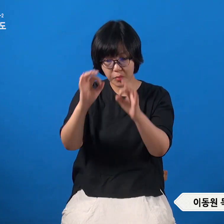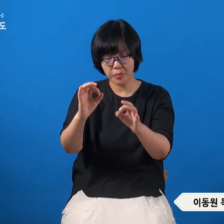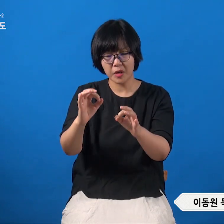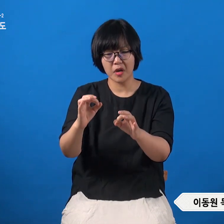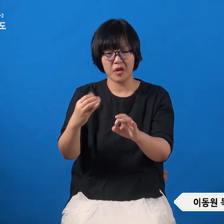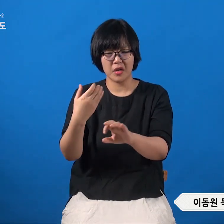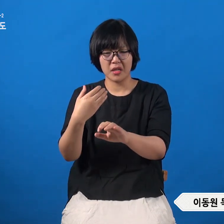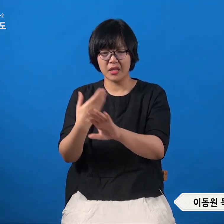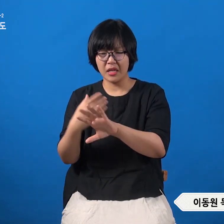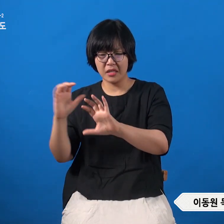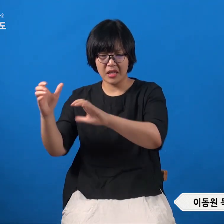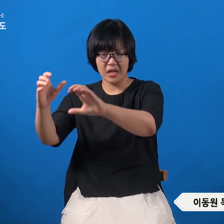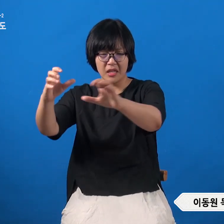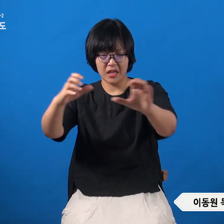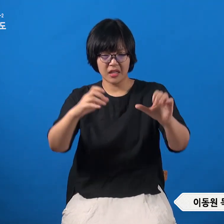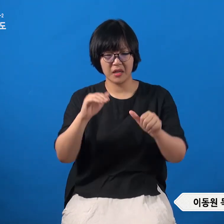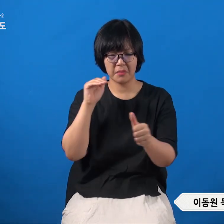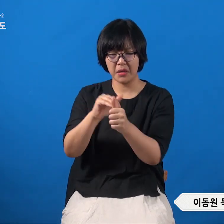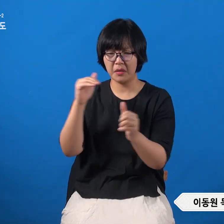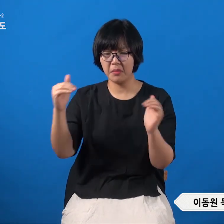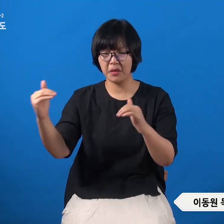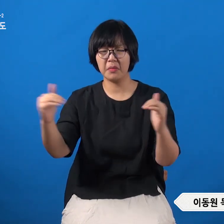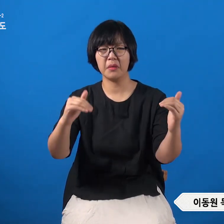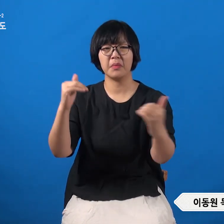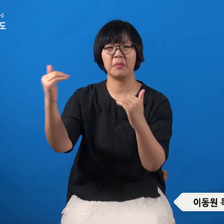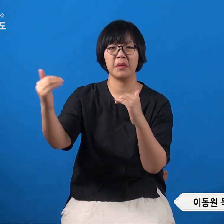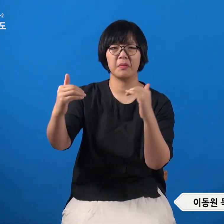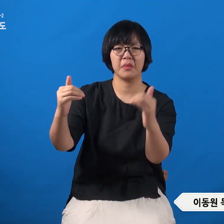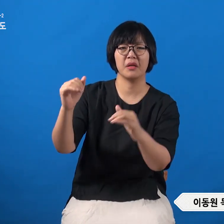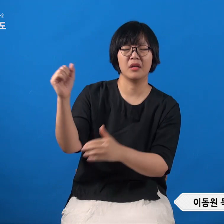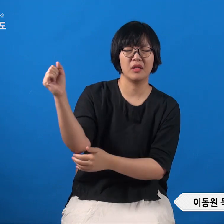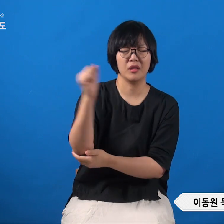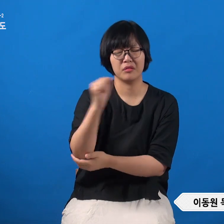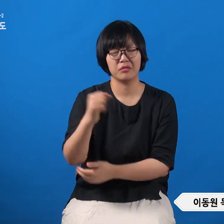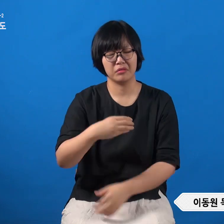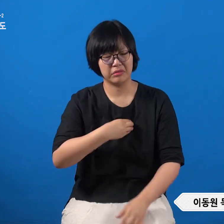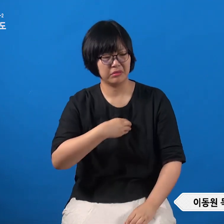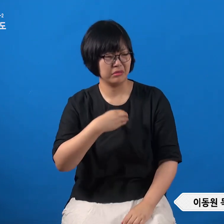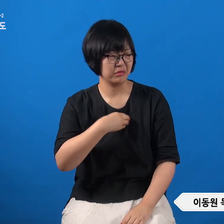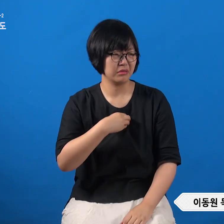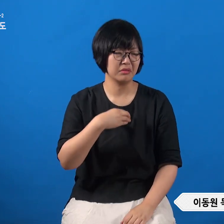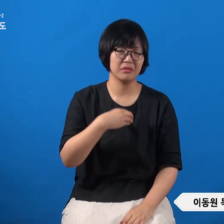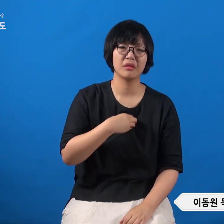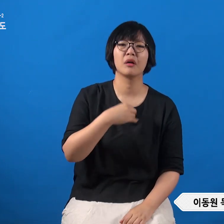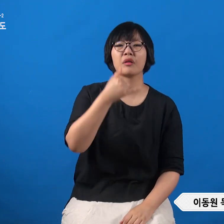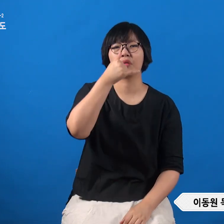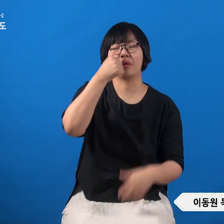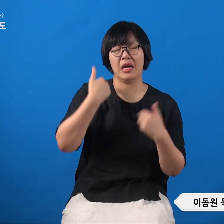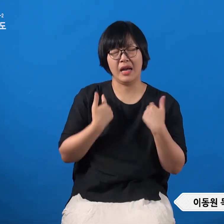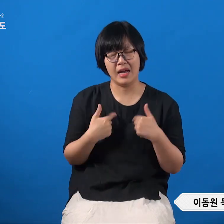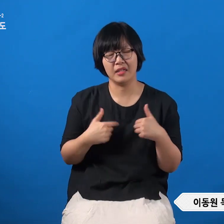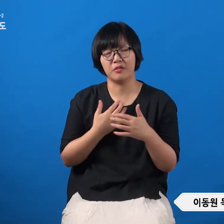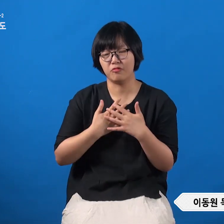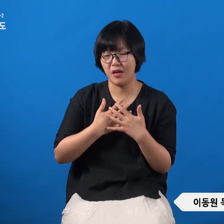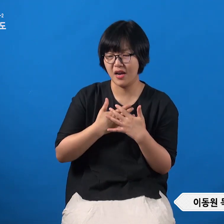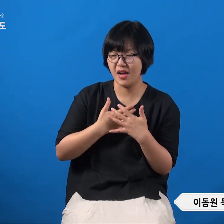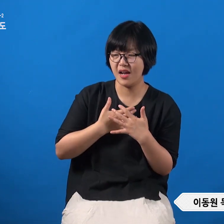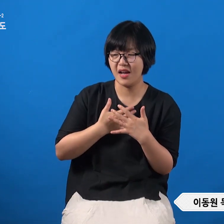사람들의 실존의 방식이 아니었나 싶어요. 한 번도 마음 놓고 살아본 적이 없잖아요. 늘 불안해하고.